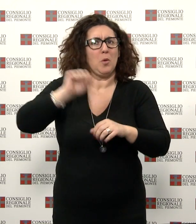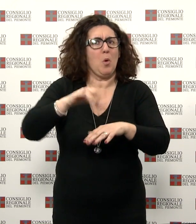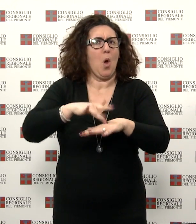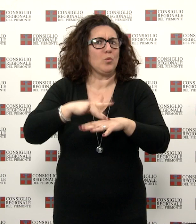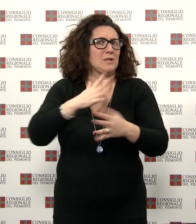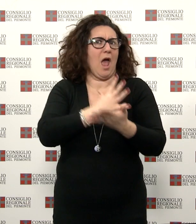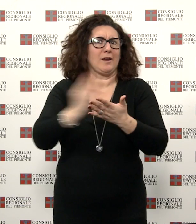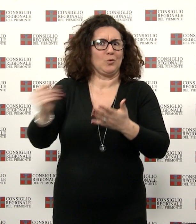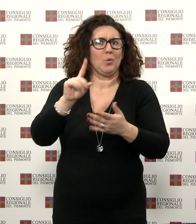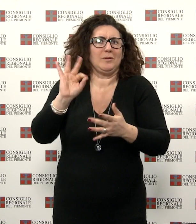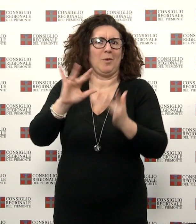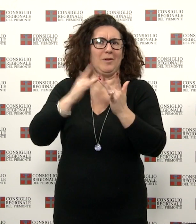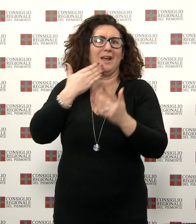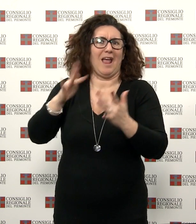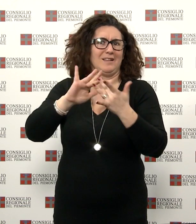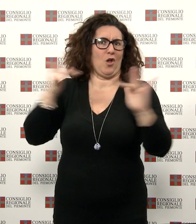online